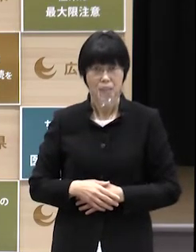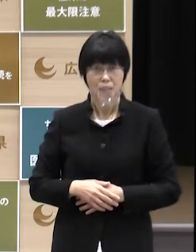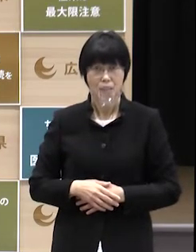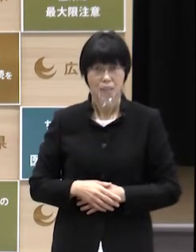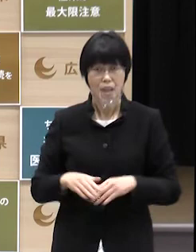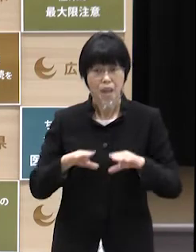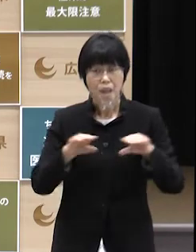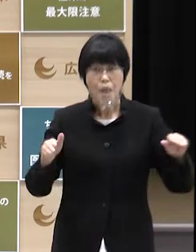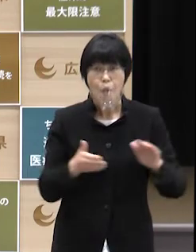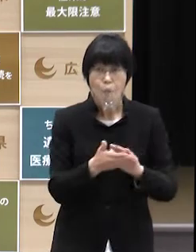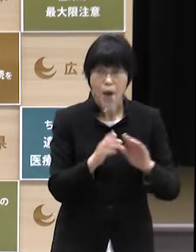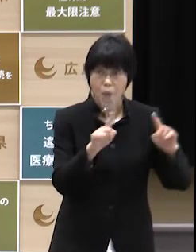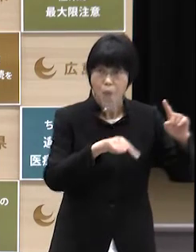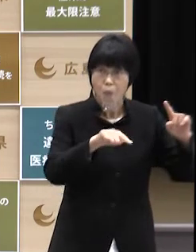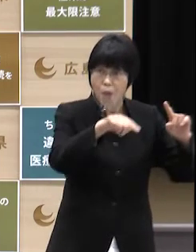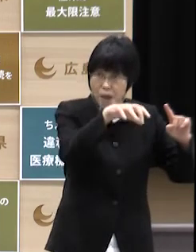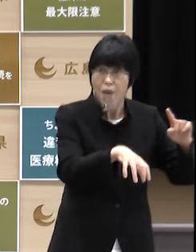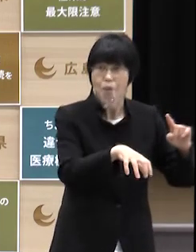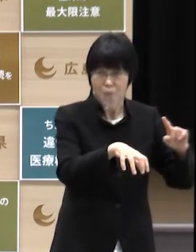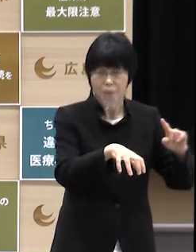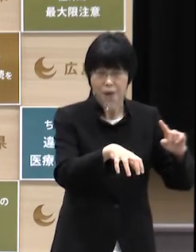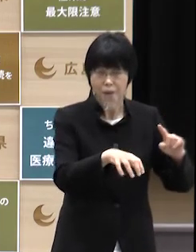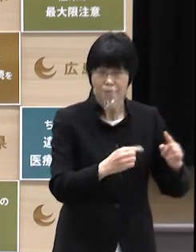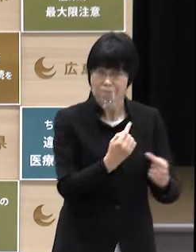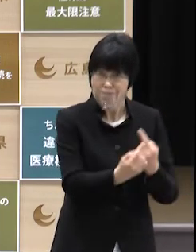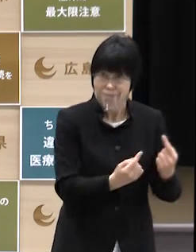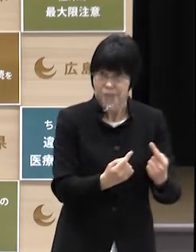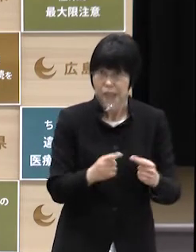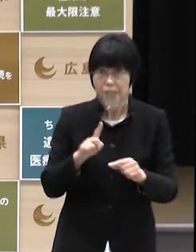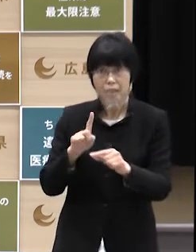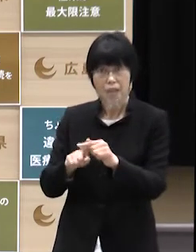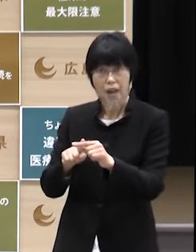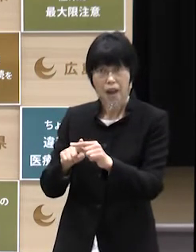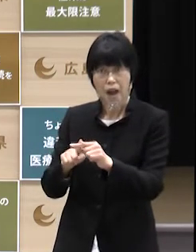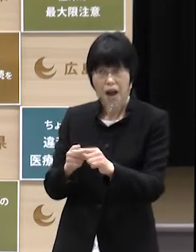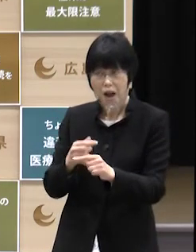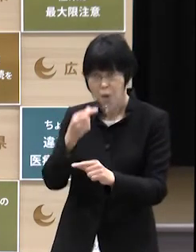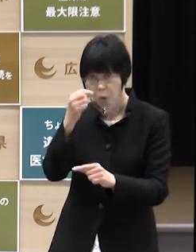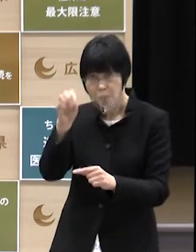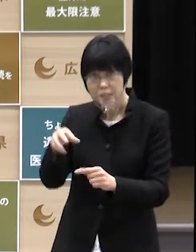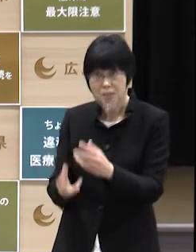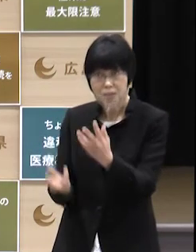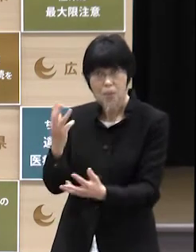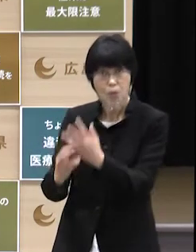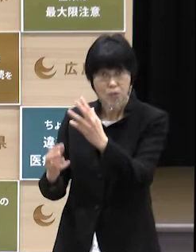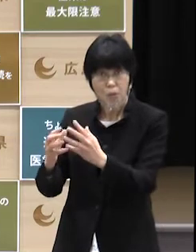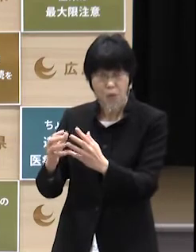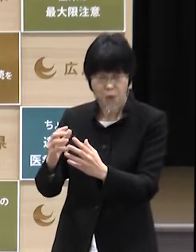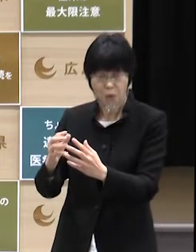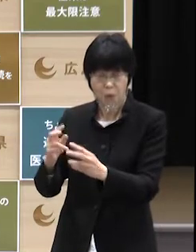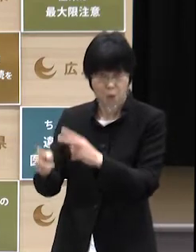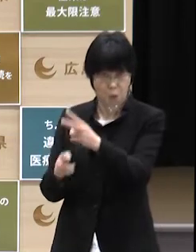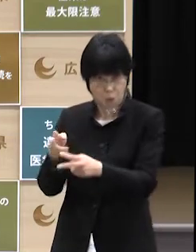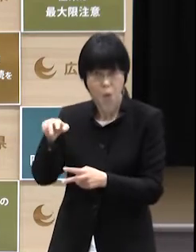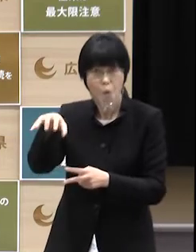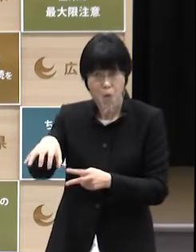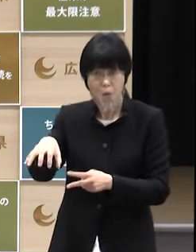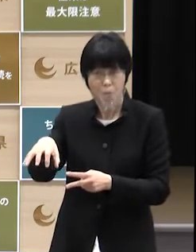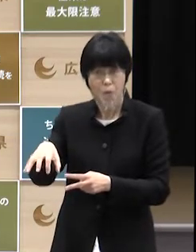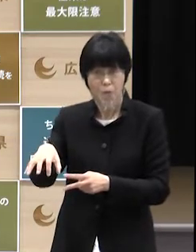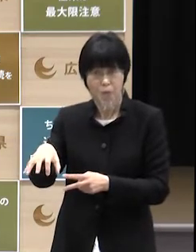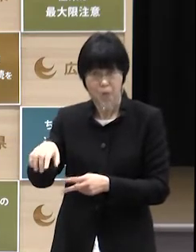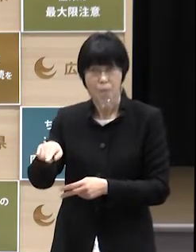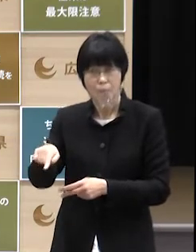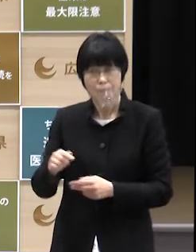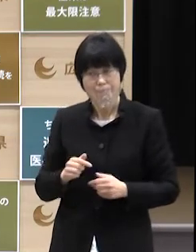あ、平和公園は皆さん多く来られると思いますけど、中工場も訪問したことないという方、結構いらっしゃると思うので、これを機にですね、